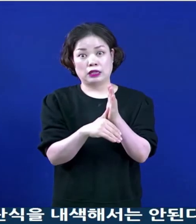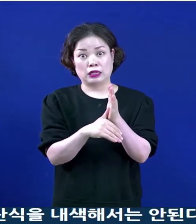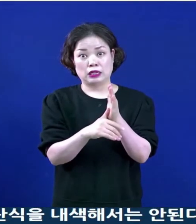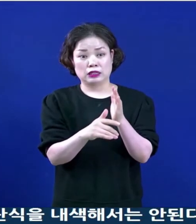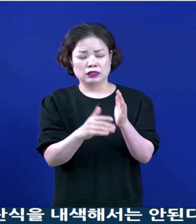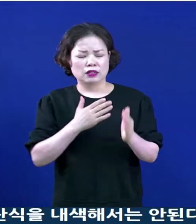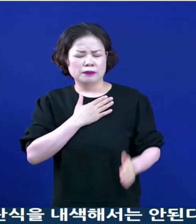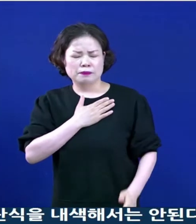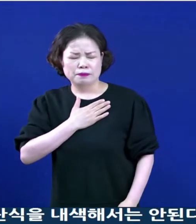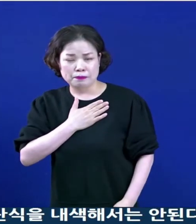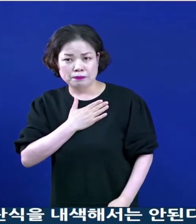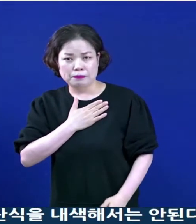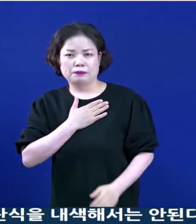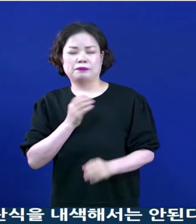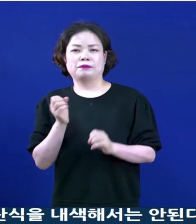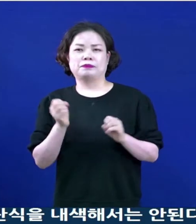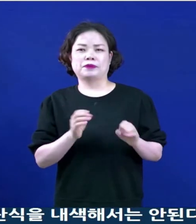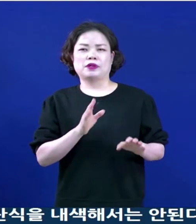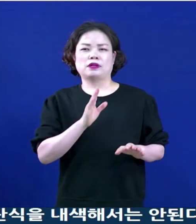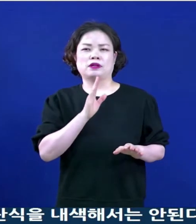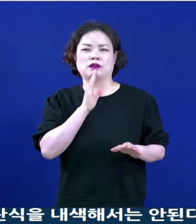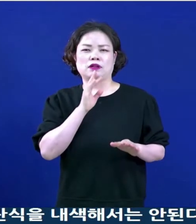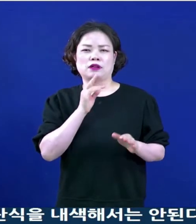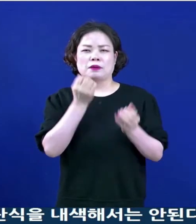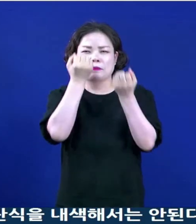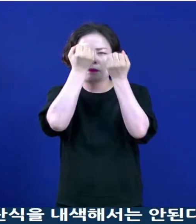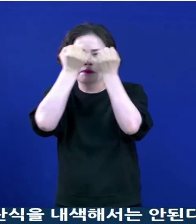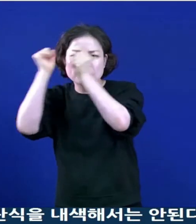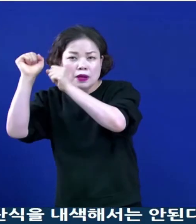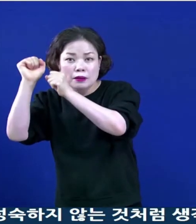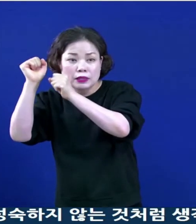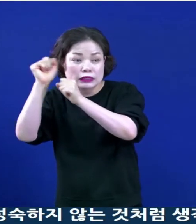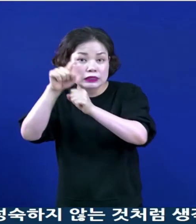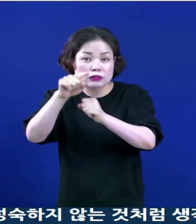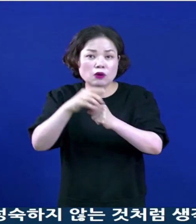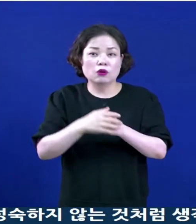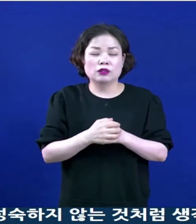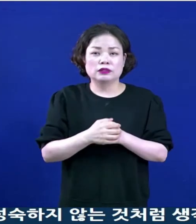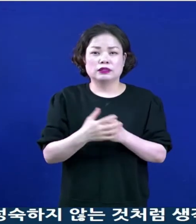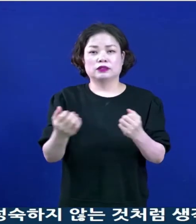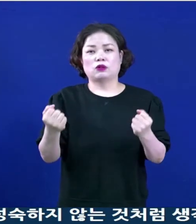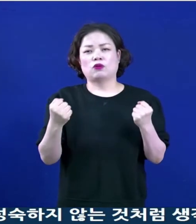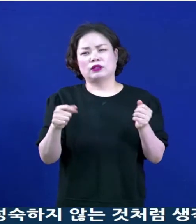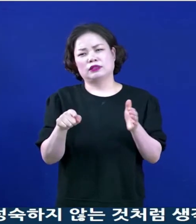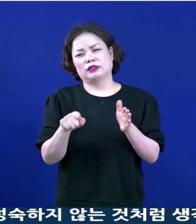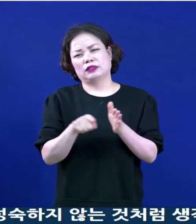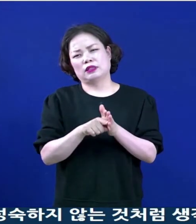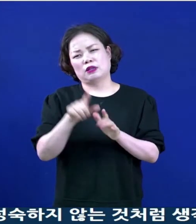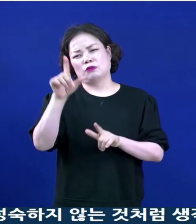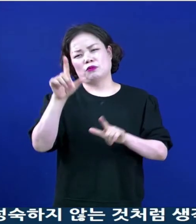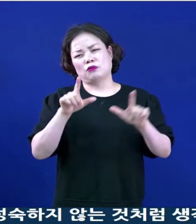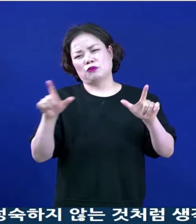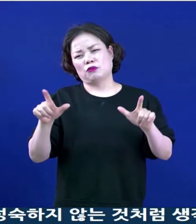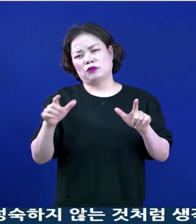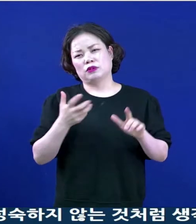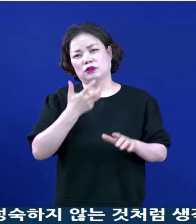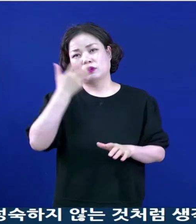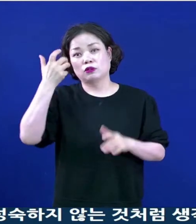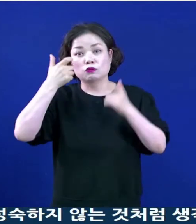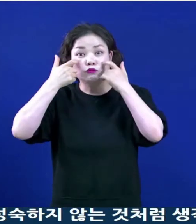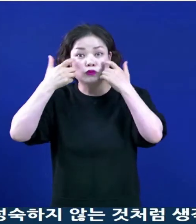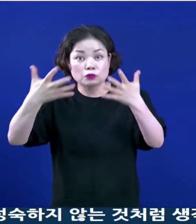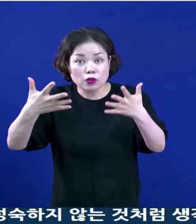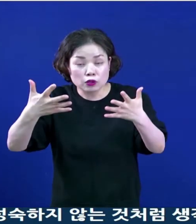그런 감정을 부인하고 현실을 회피하려고 합니다. 그러나 그것이 건강한 신앙인의 모습이 아닙니다. 성경은 분명히